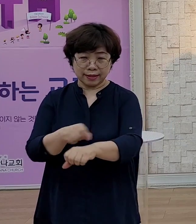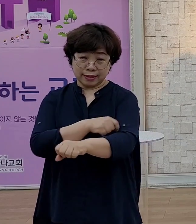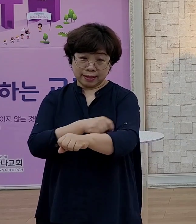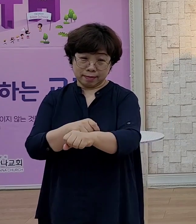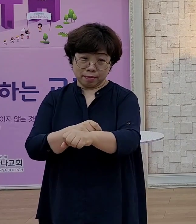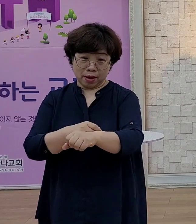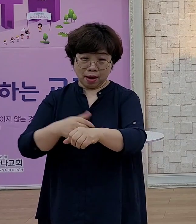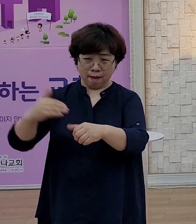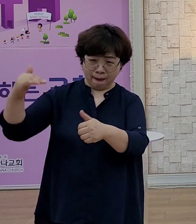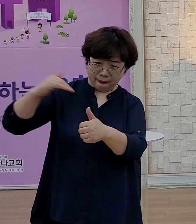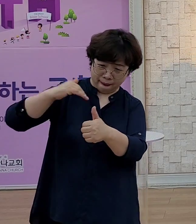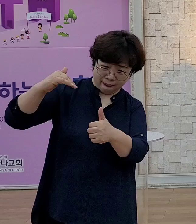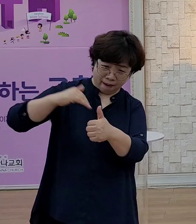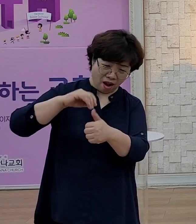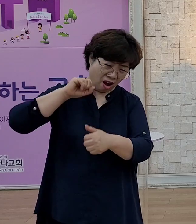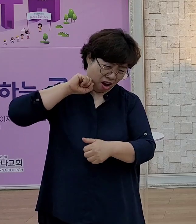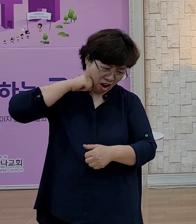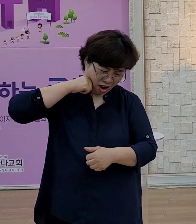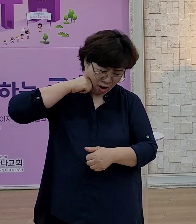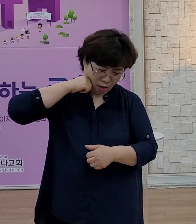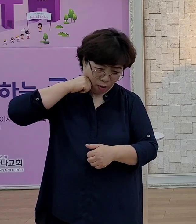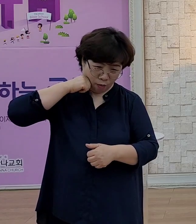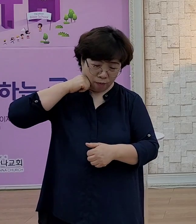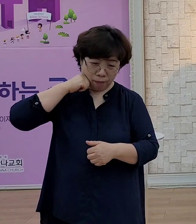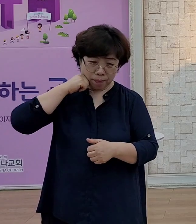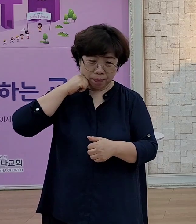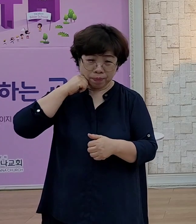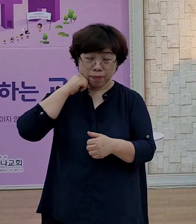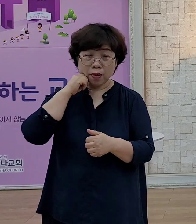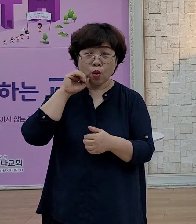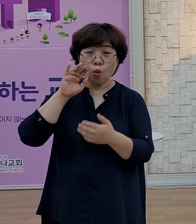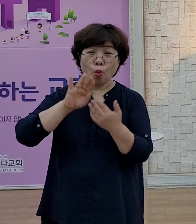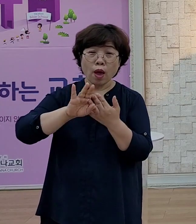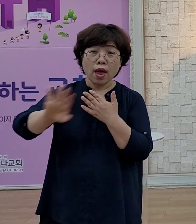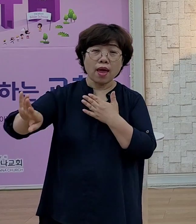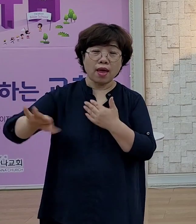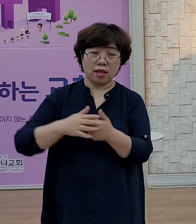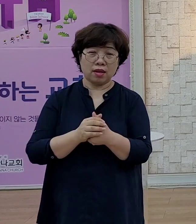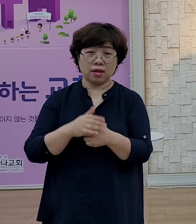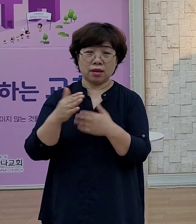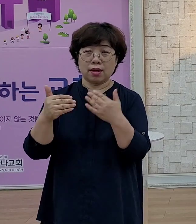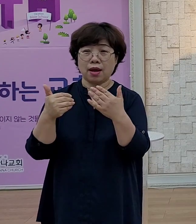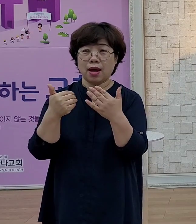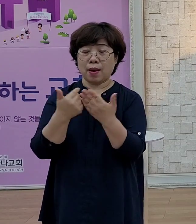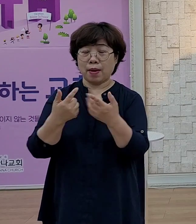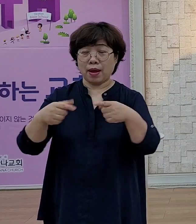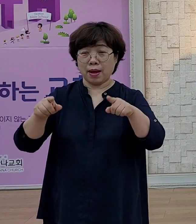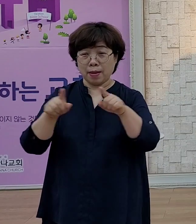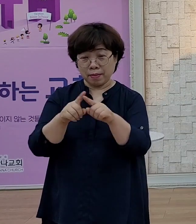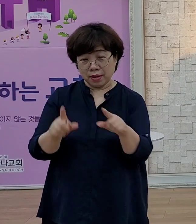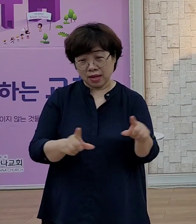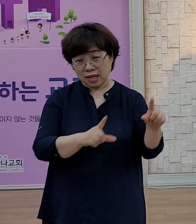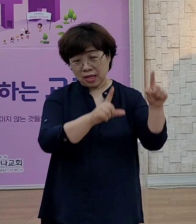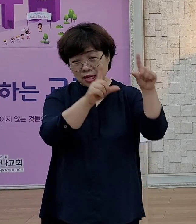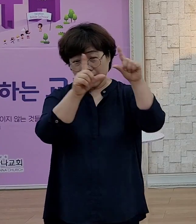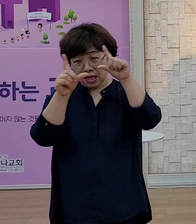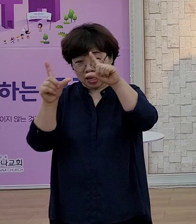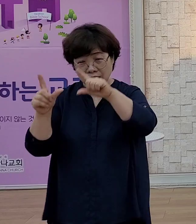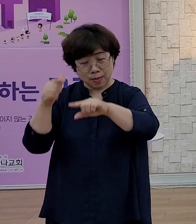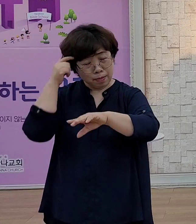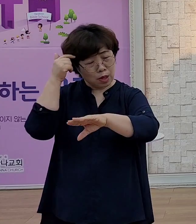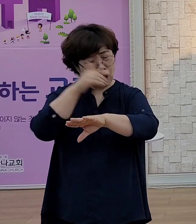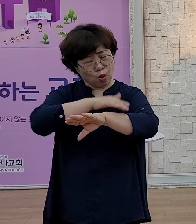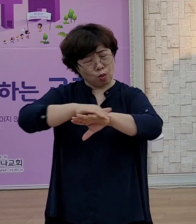어떤 공격, 어려움, 이런 경우를 제외하고는 하나님과 함께 삶을 거의